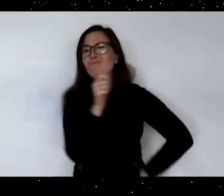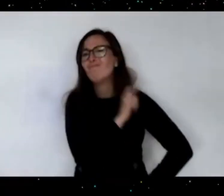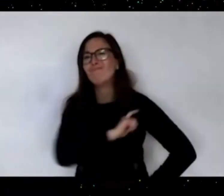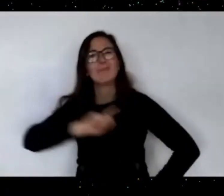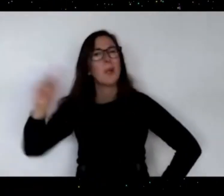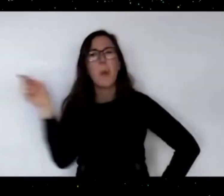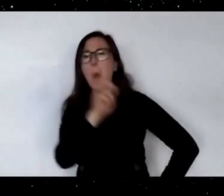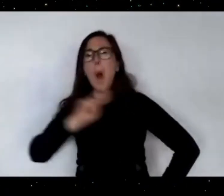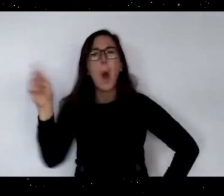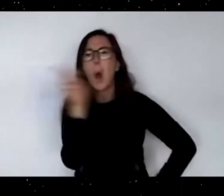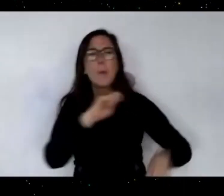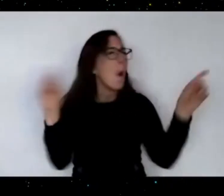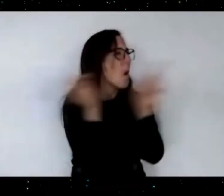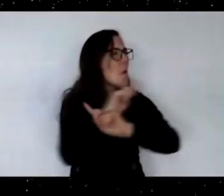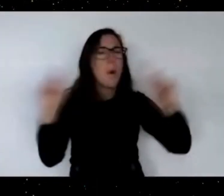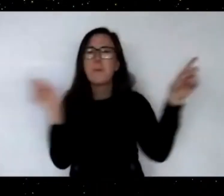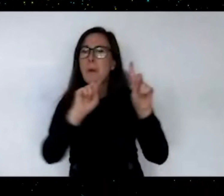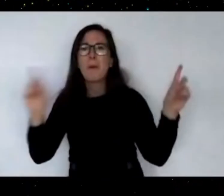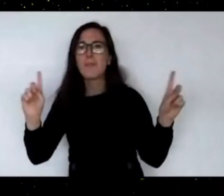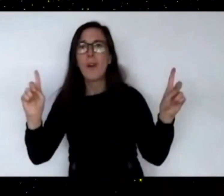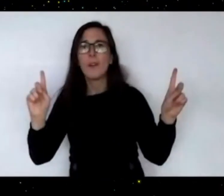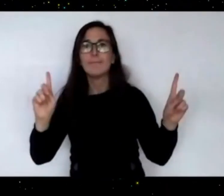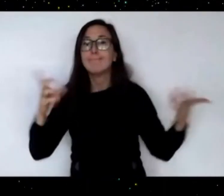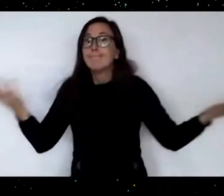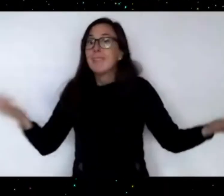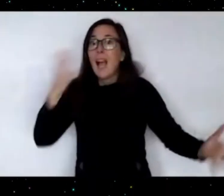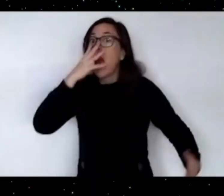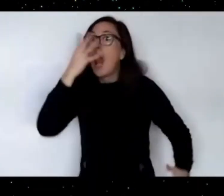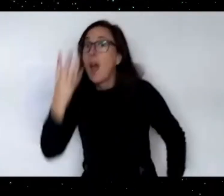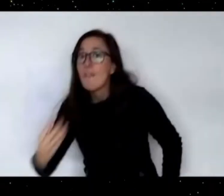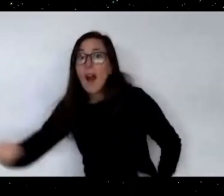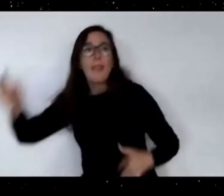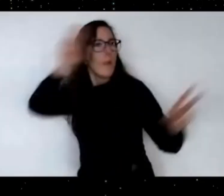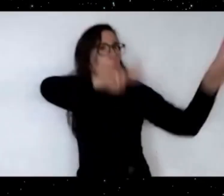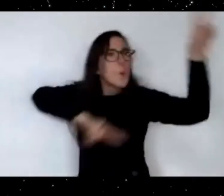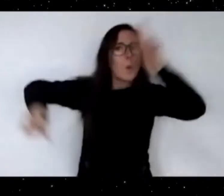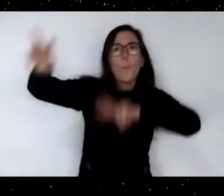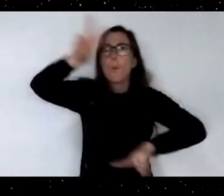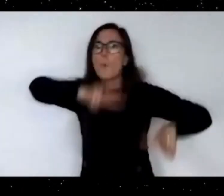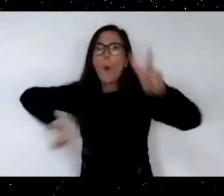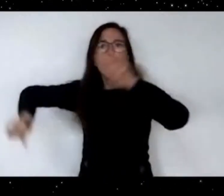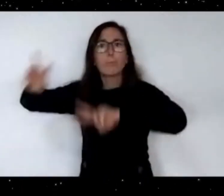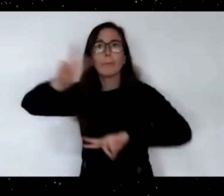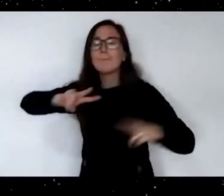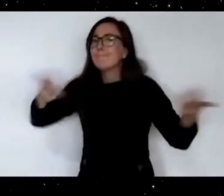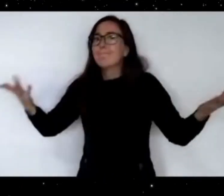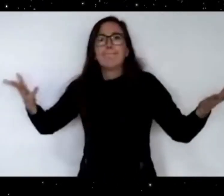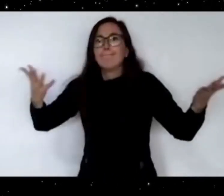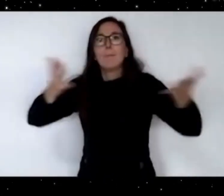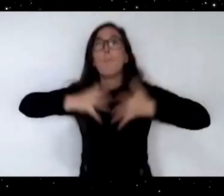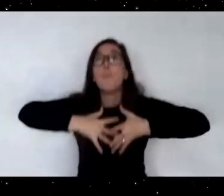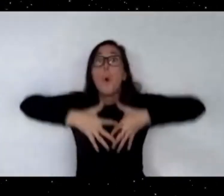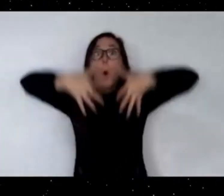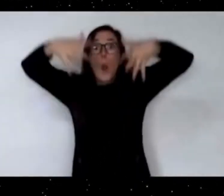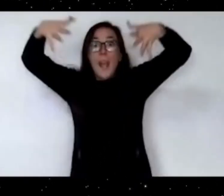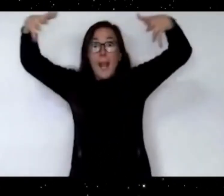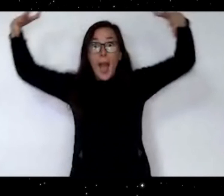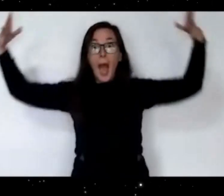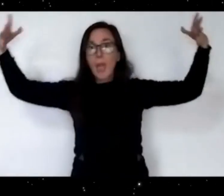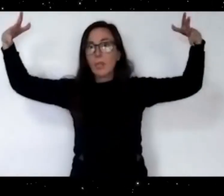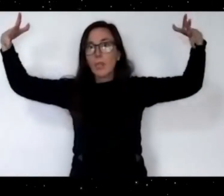y no. Aunque se de maña, un elefante no entra en ningún lado.